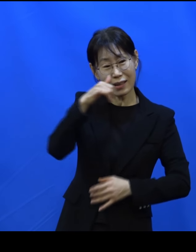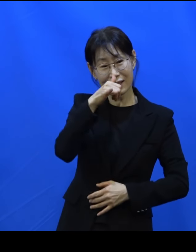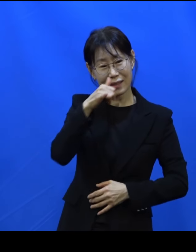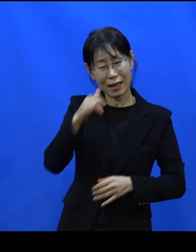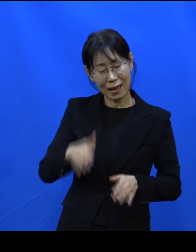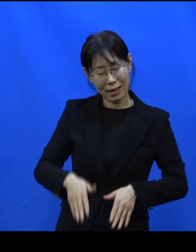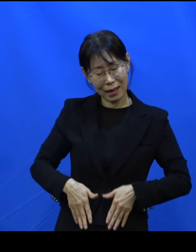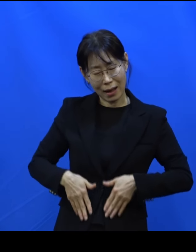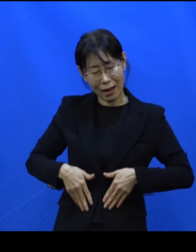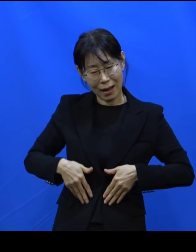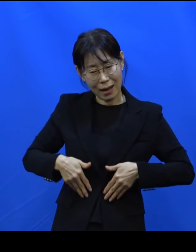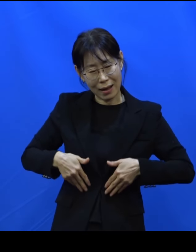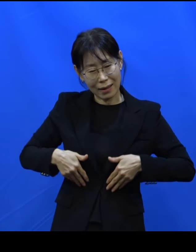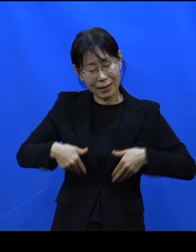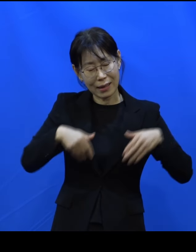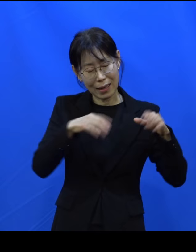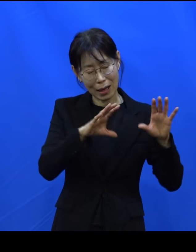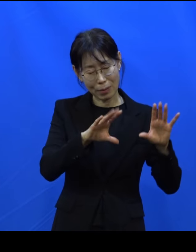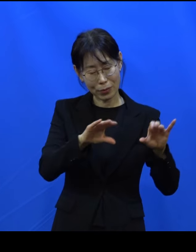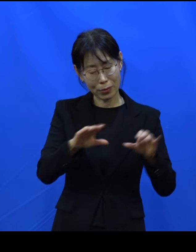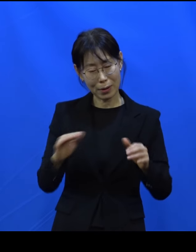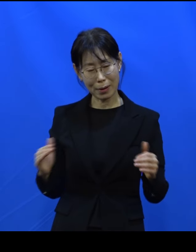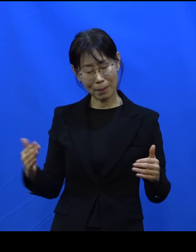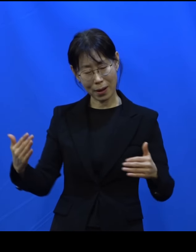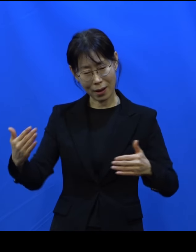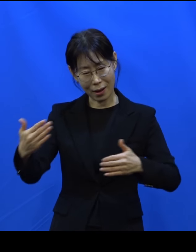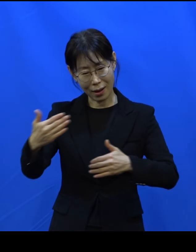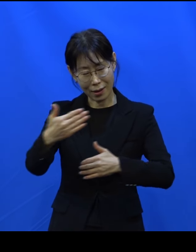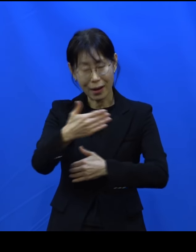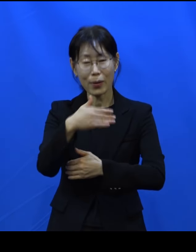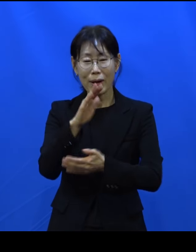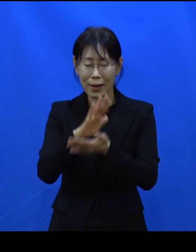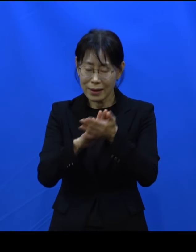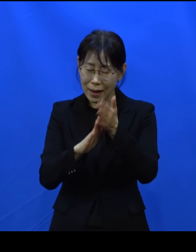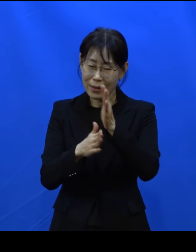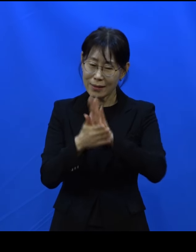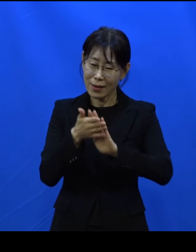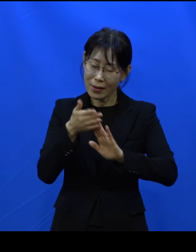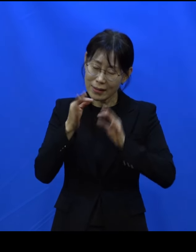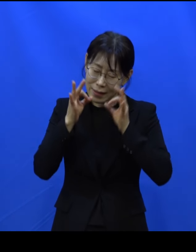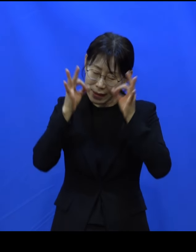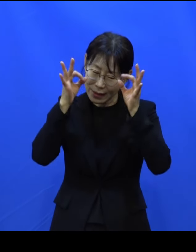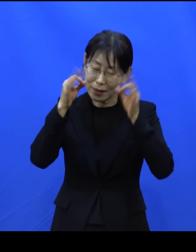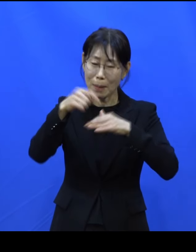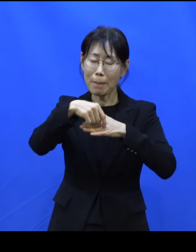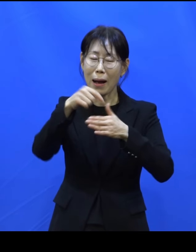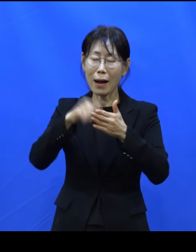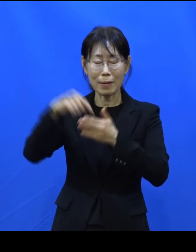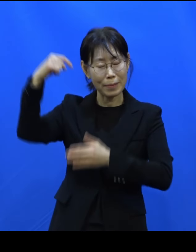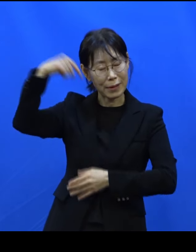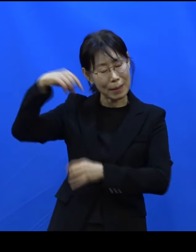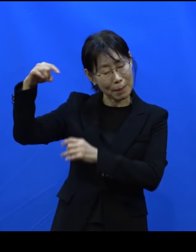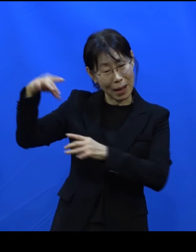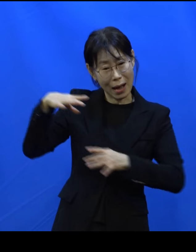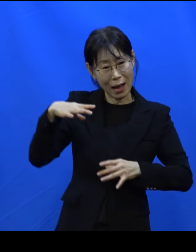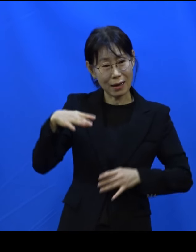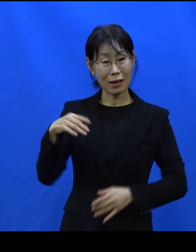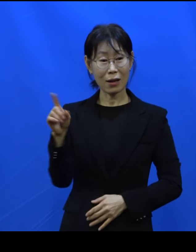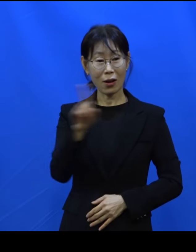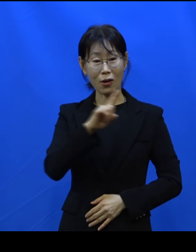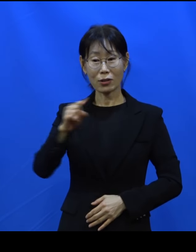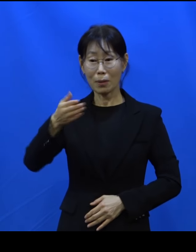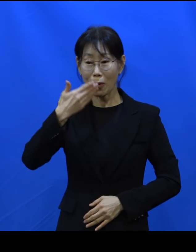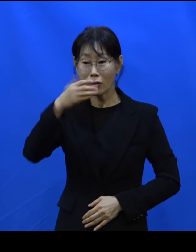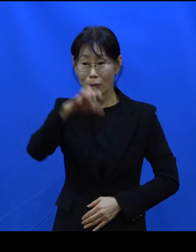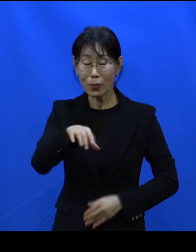따뜻하고 포근하고 정성이 담겨 있는 거예요. 어떤 식당에는 가면 그냥